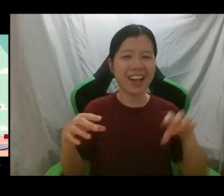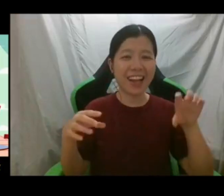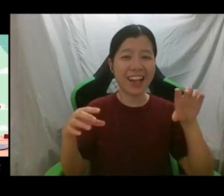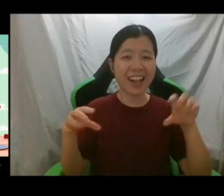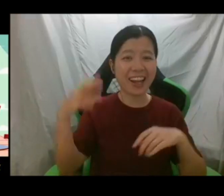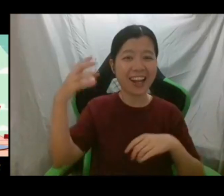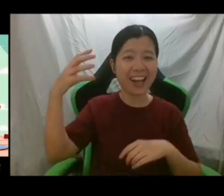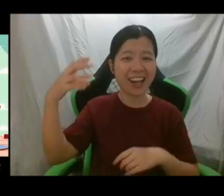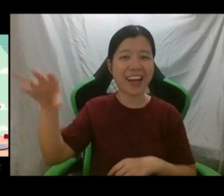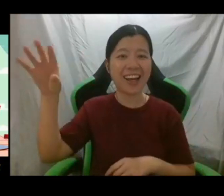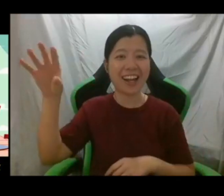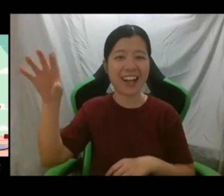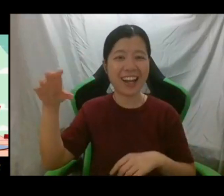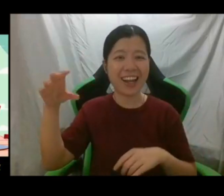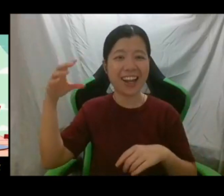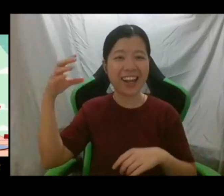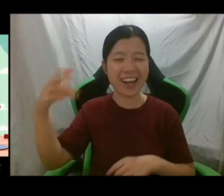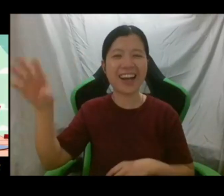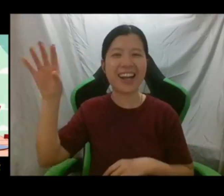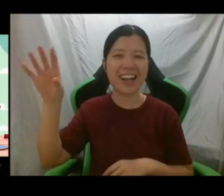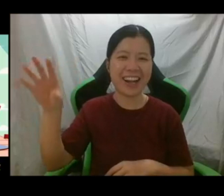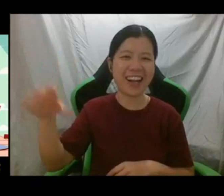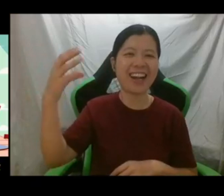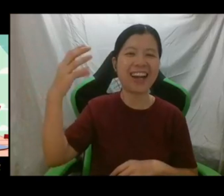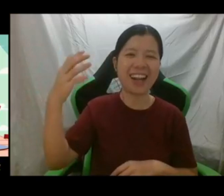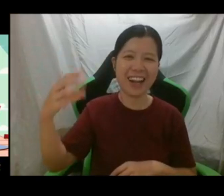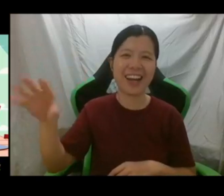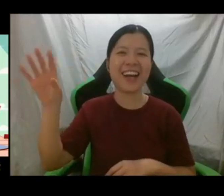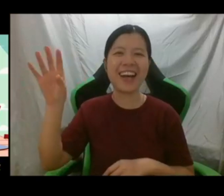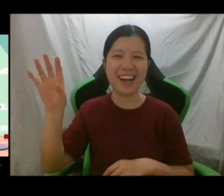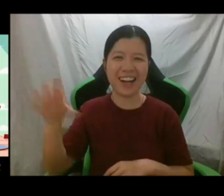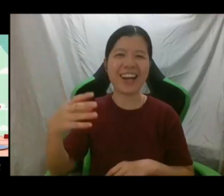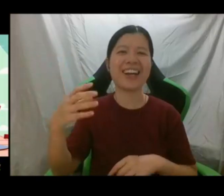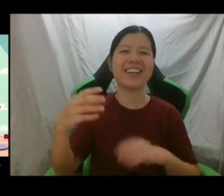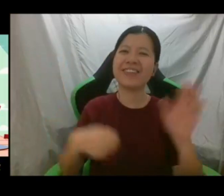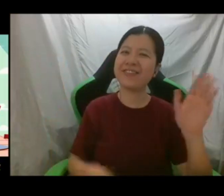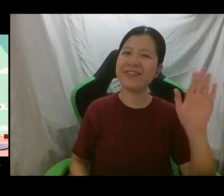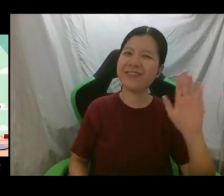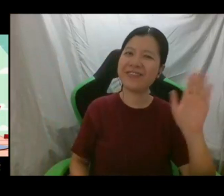叮叮叮叮叮叮，下課鐘聲響